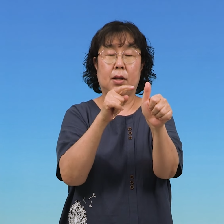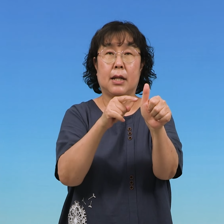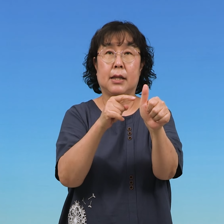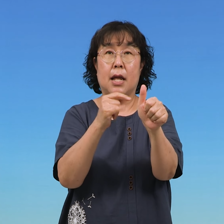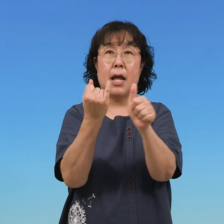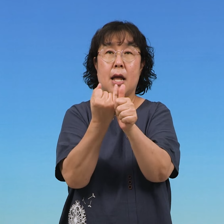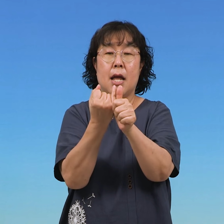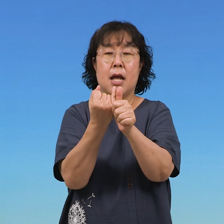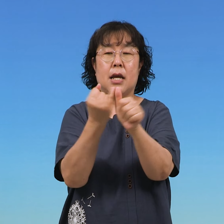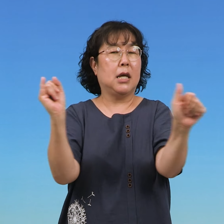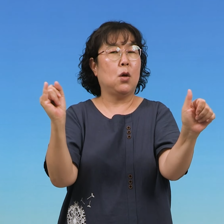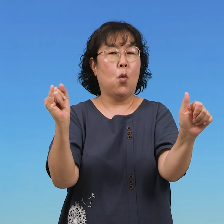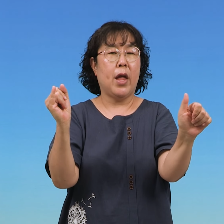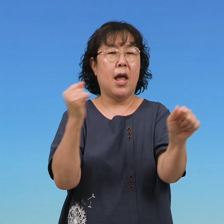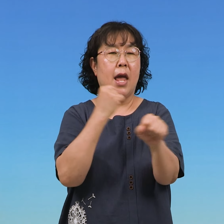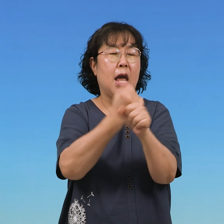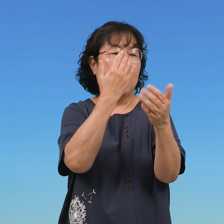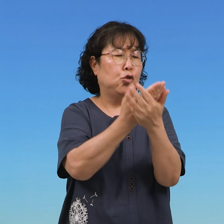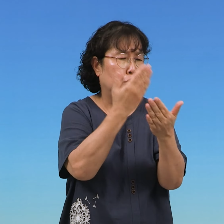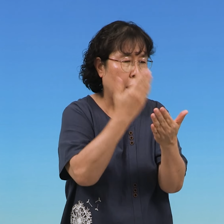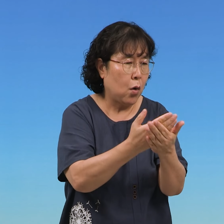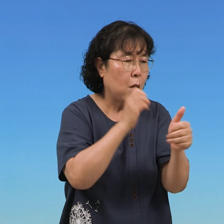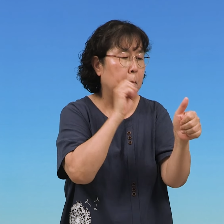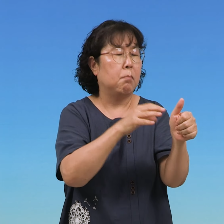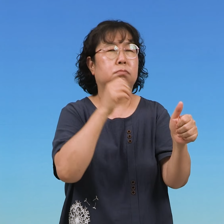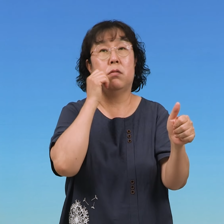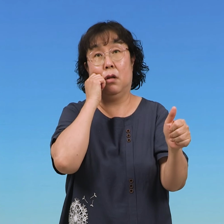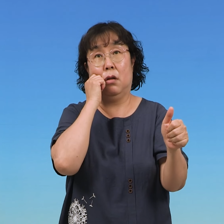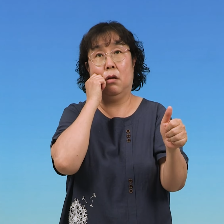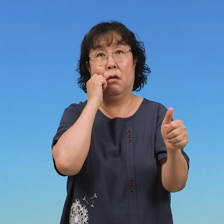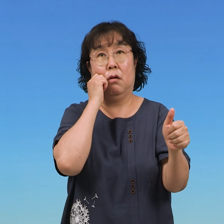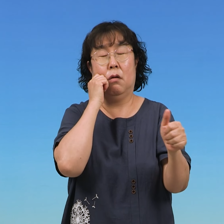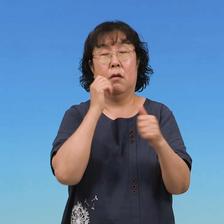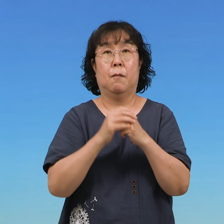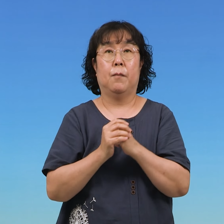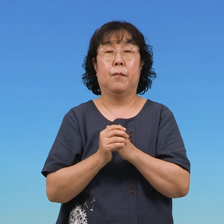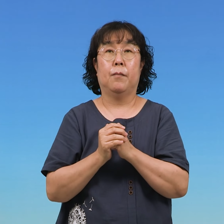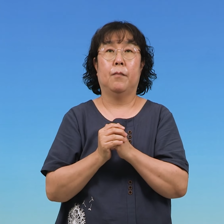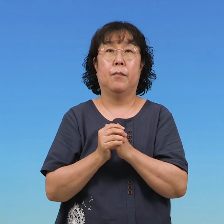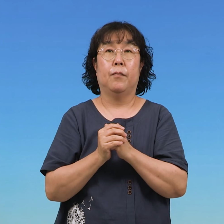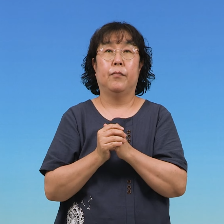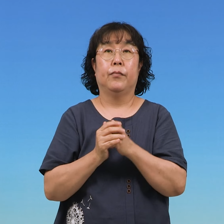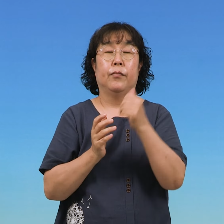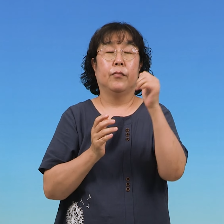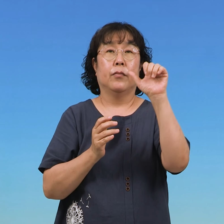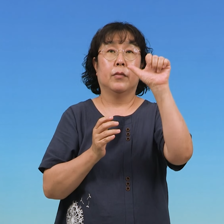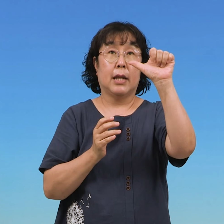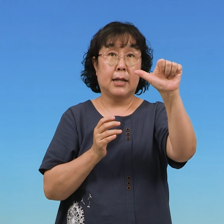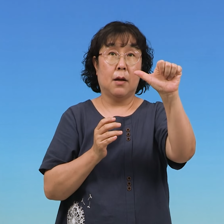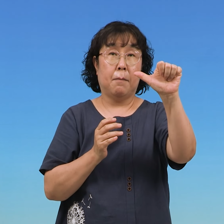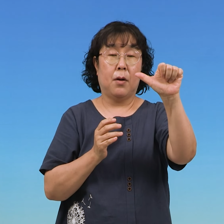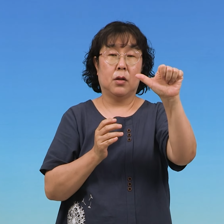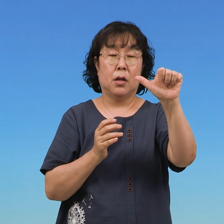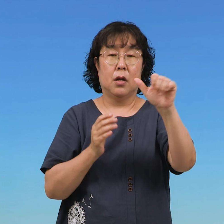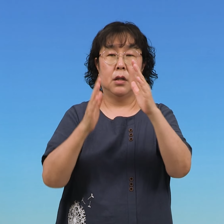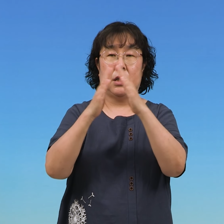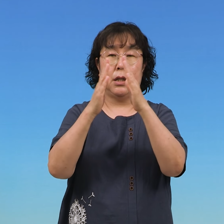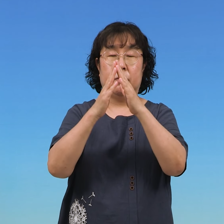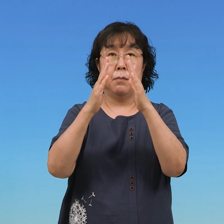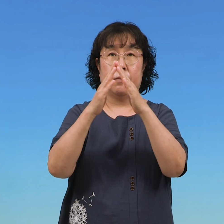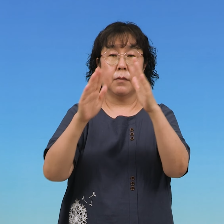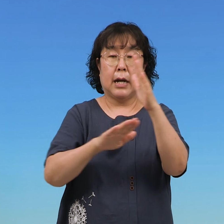남편에게 이혼을 요구할 권리가 없었다는 거예요. 그러니까 5번